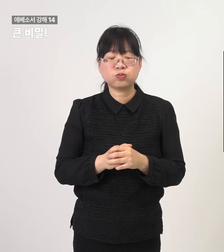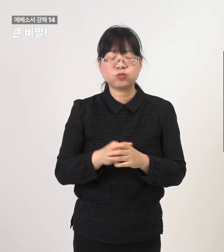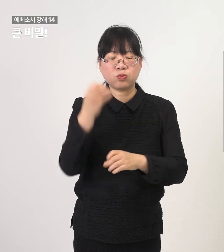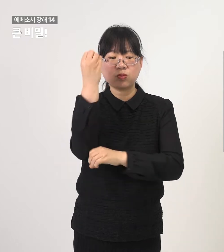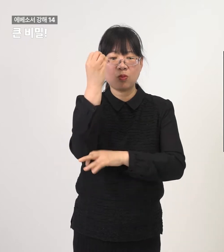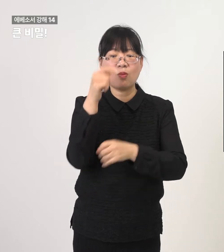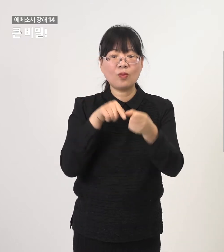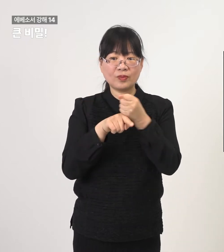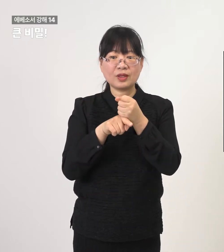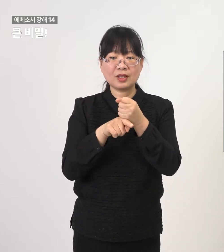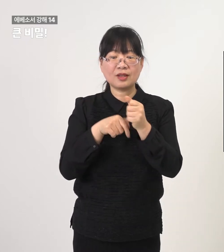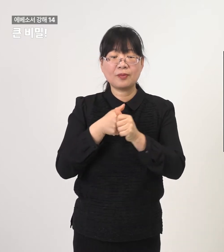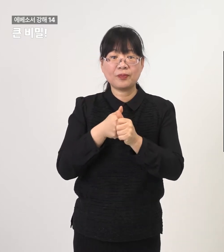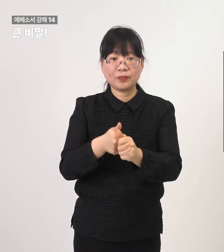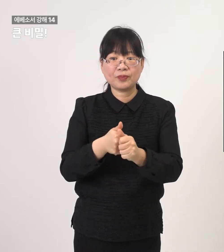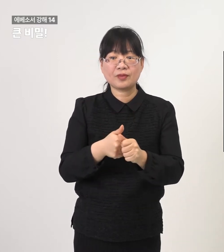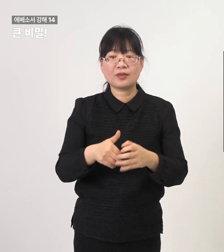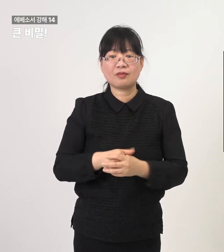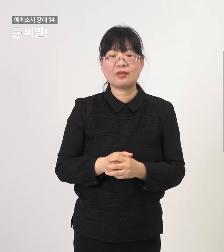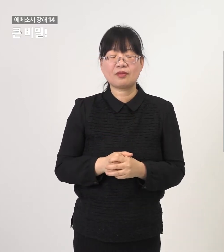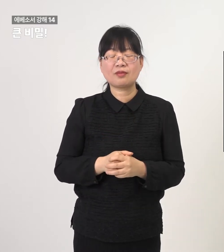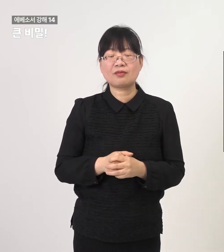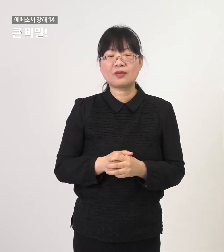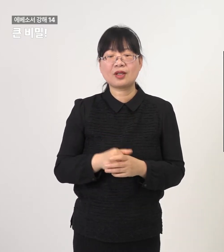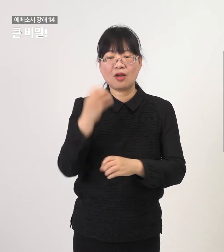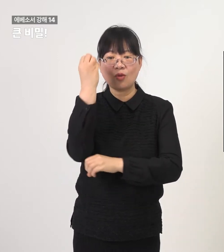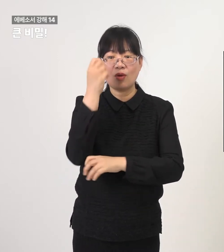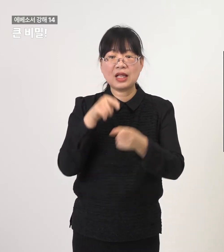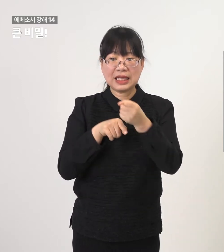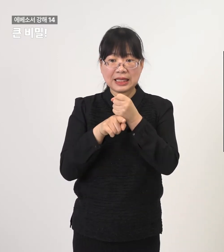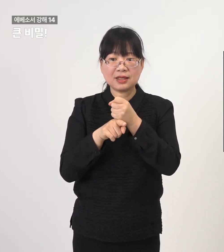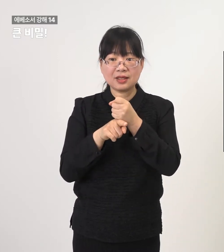원리적 의미에서의 배경을 갖고 있어요. 원리.